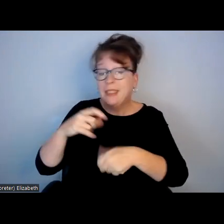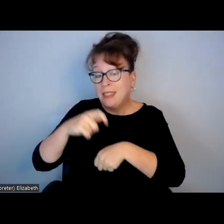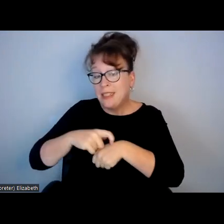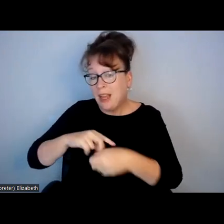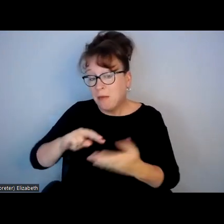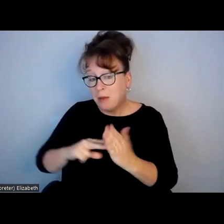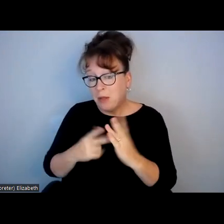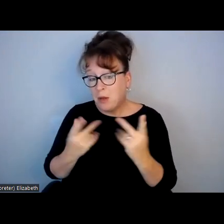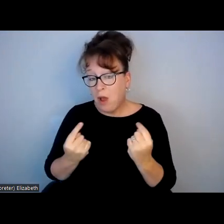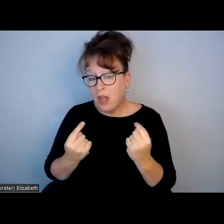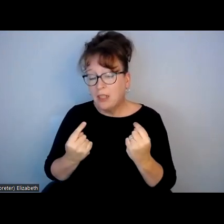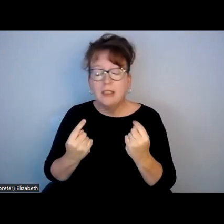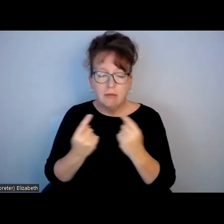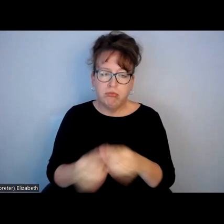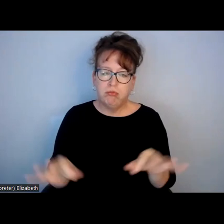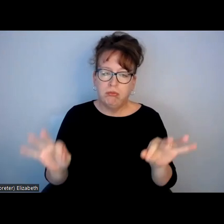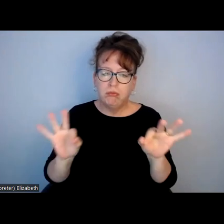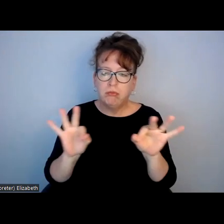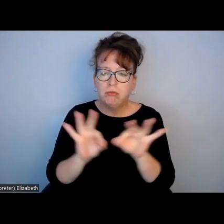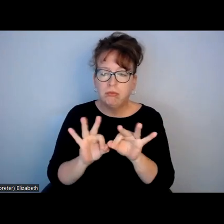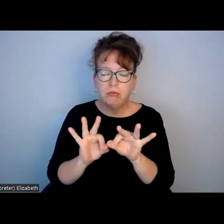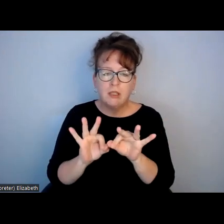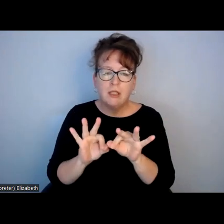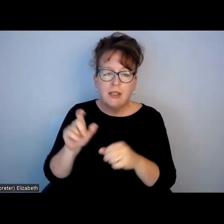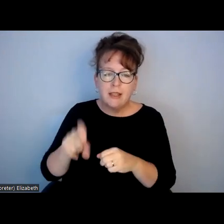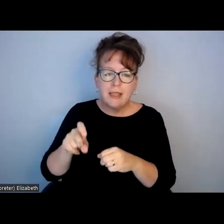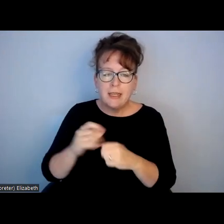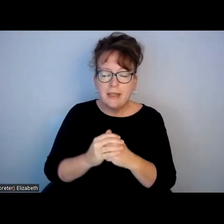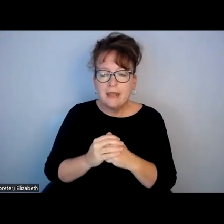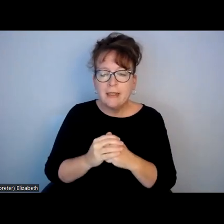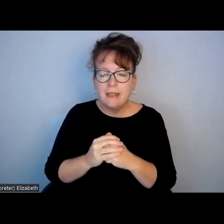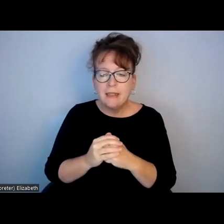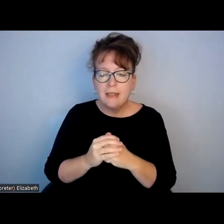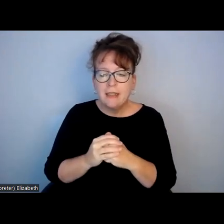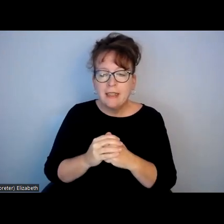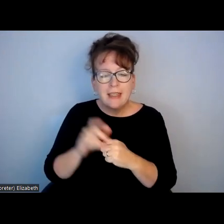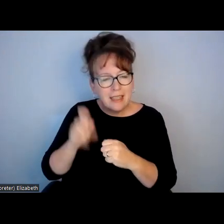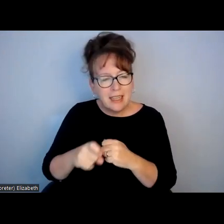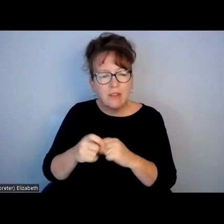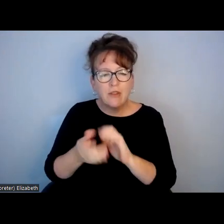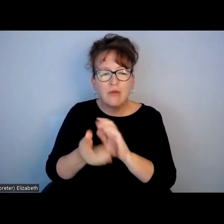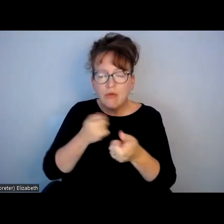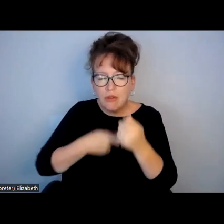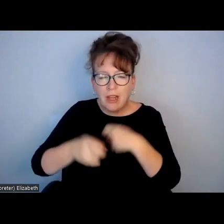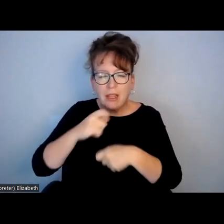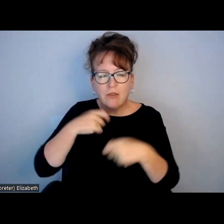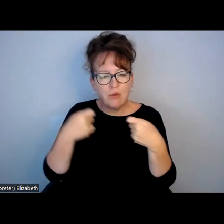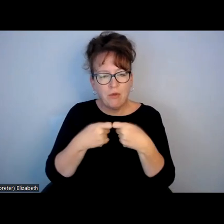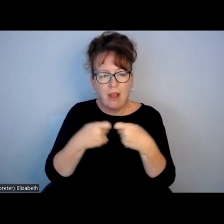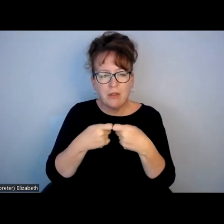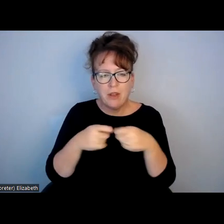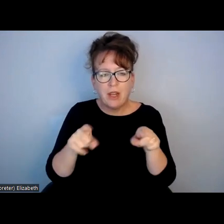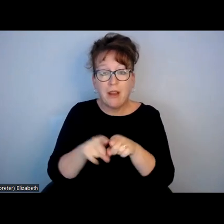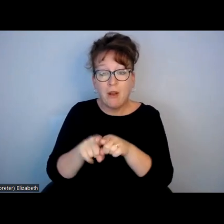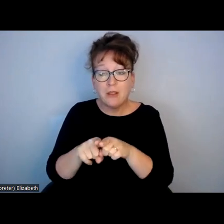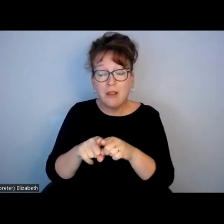de los grupos importantes eh porque saben el el tipo de urgencia